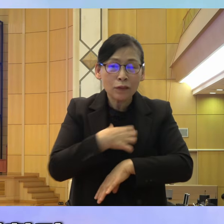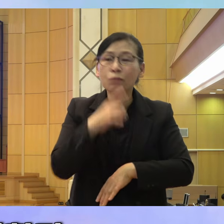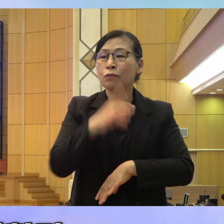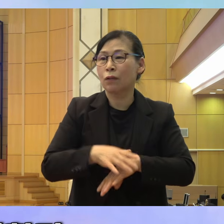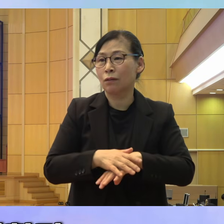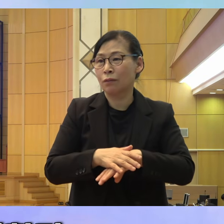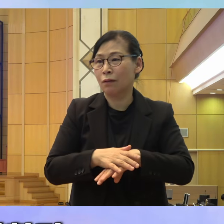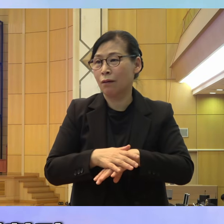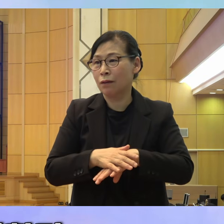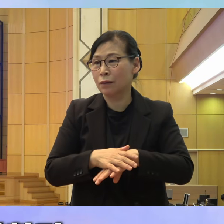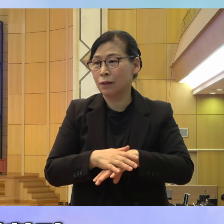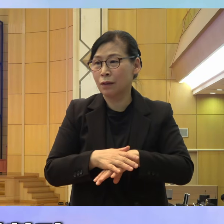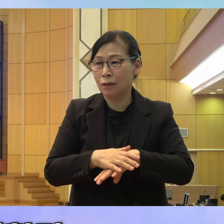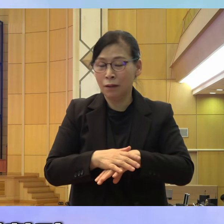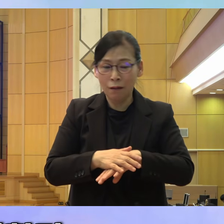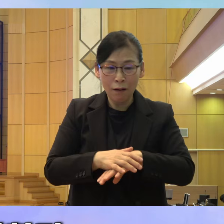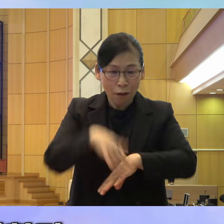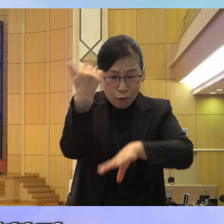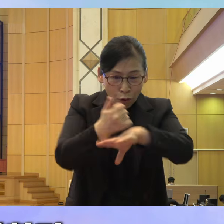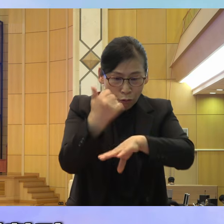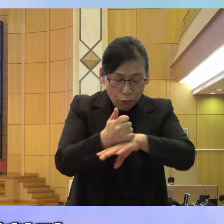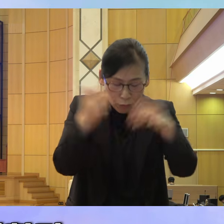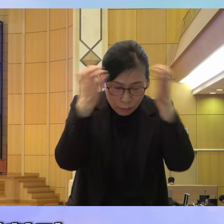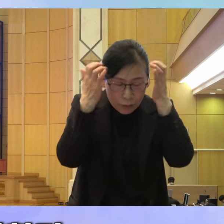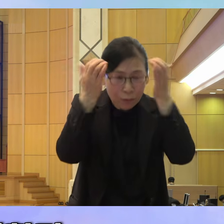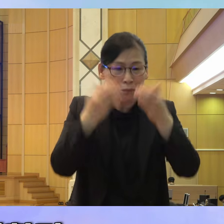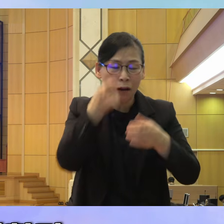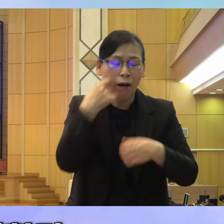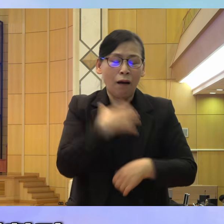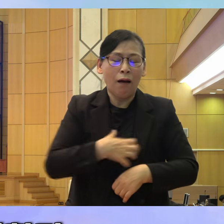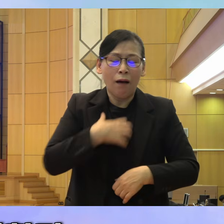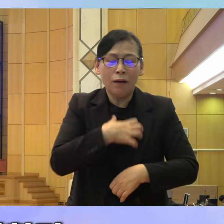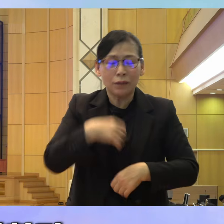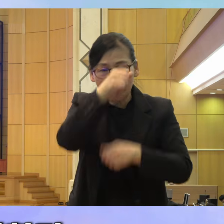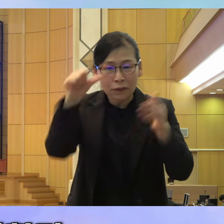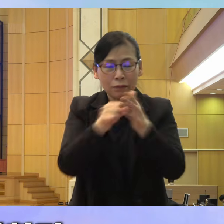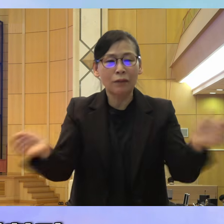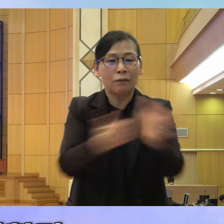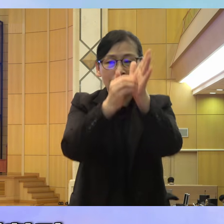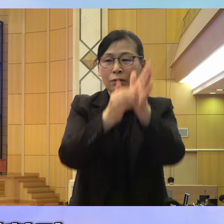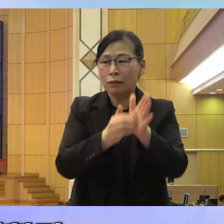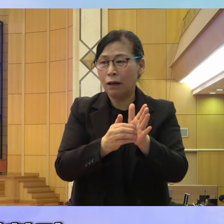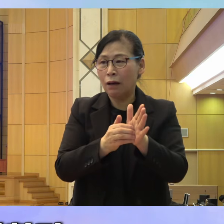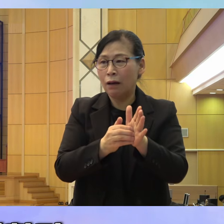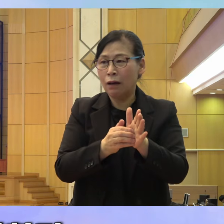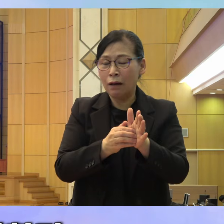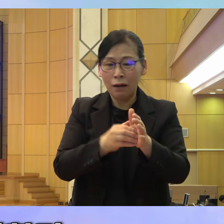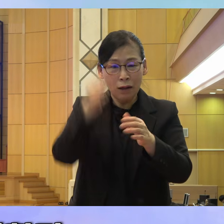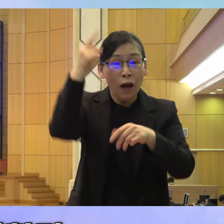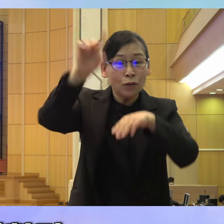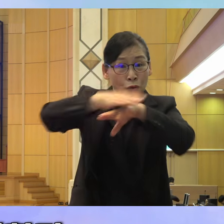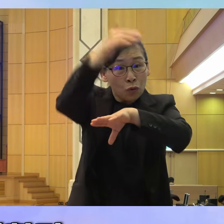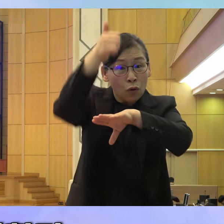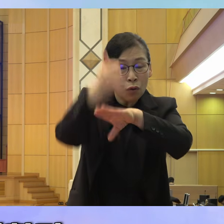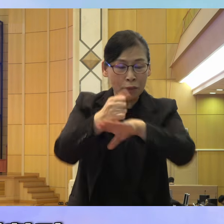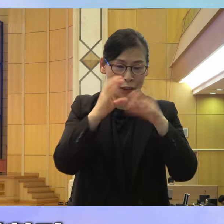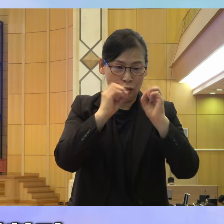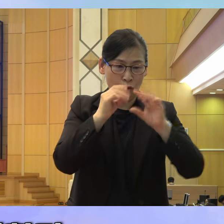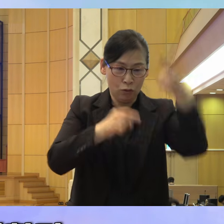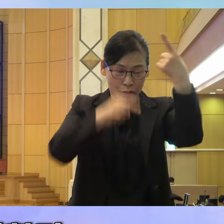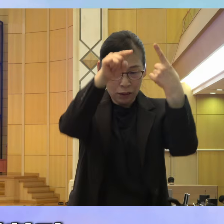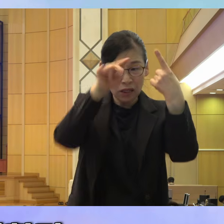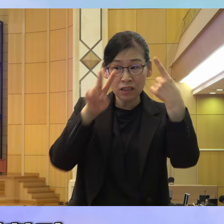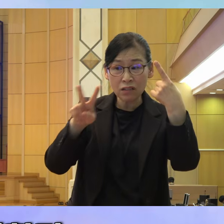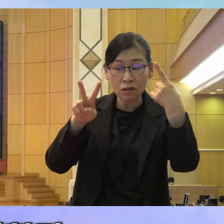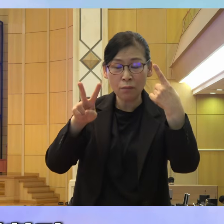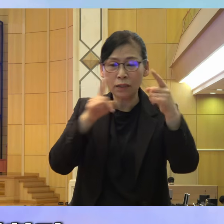거잖아요. 결론은 슬픈 인생으로 마치고, 솔로몬이는 전도서 1장